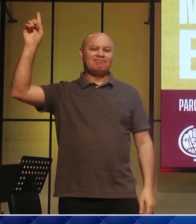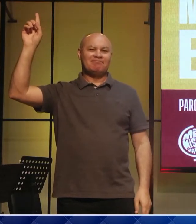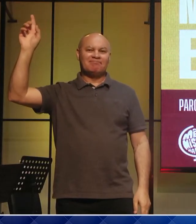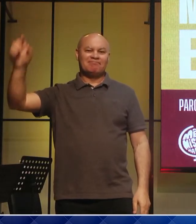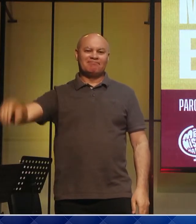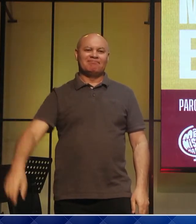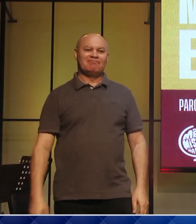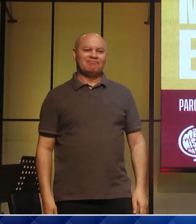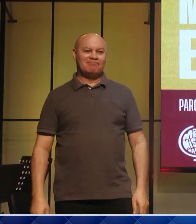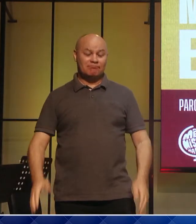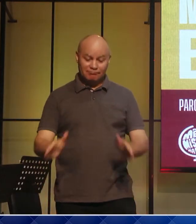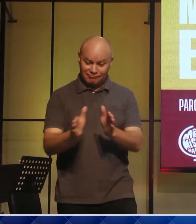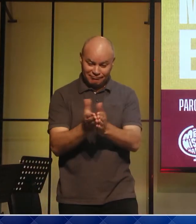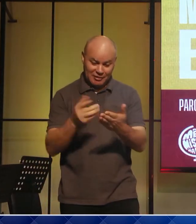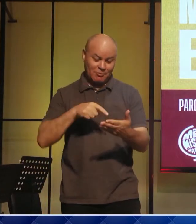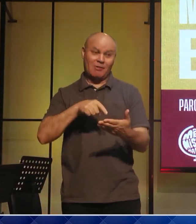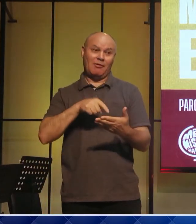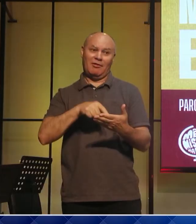Está na Bíblia.